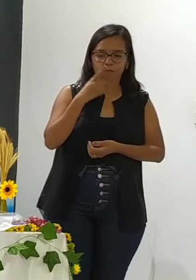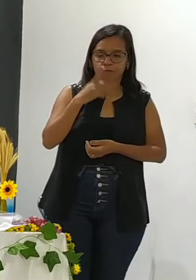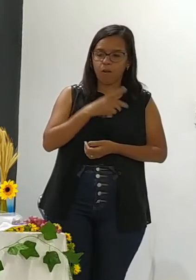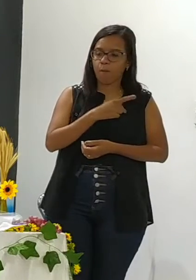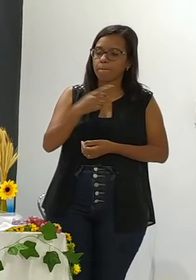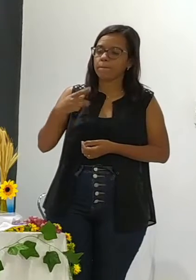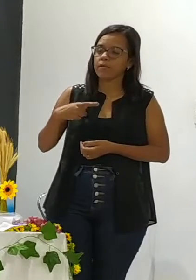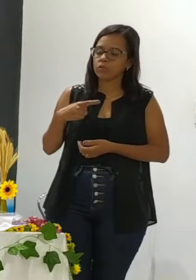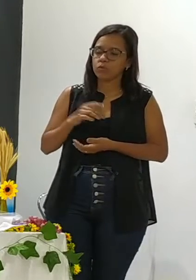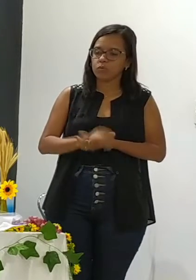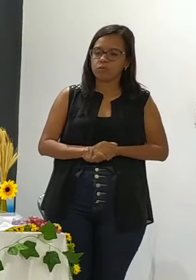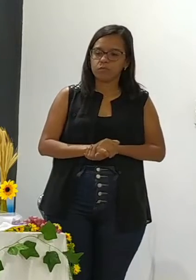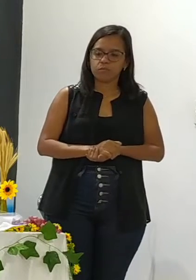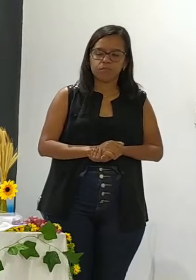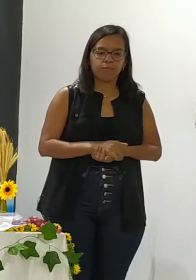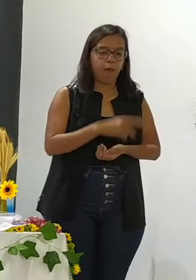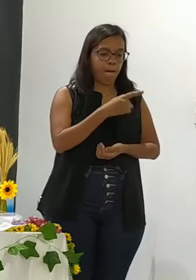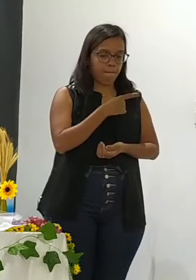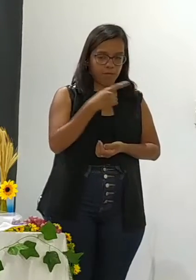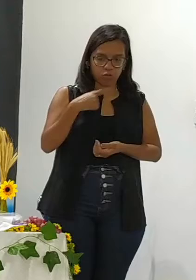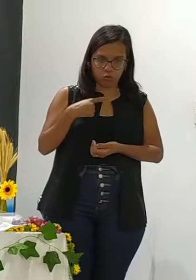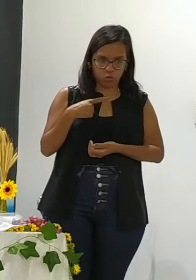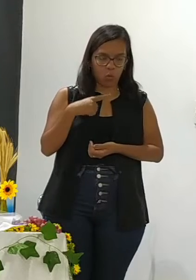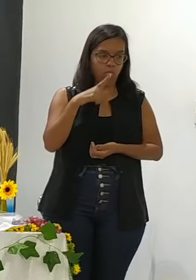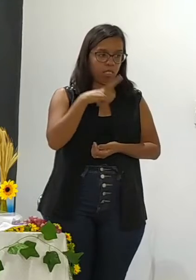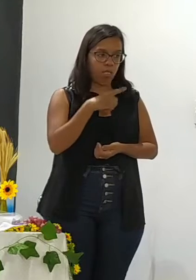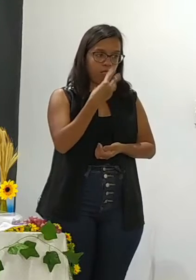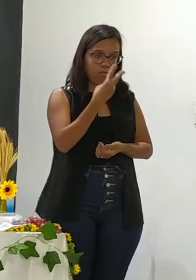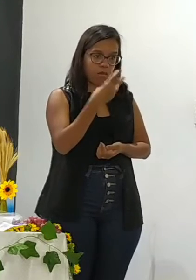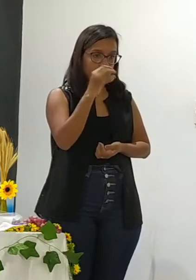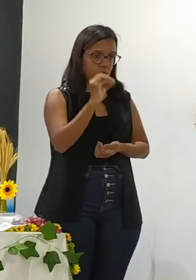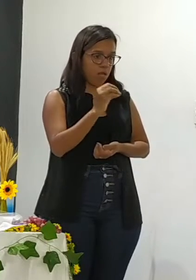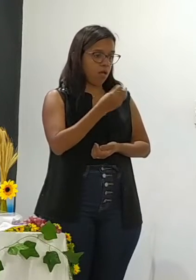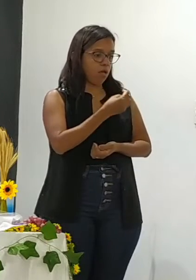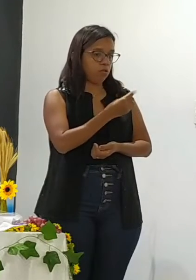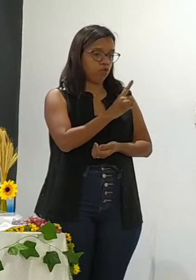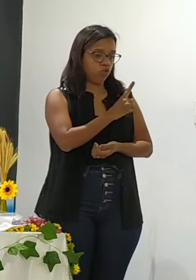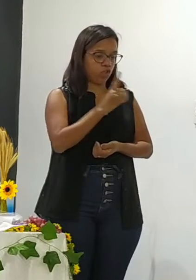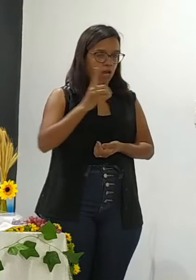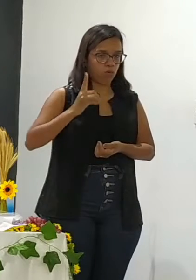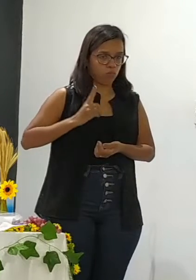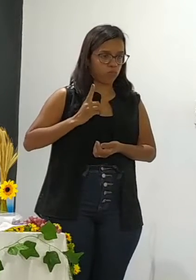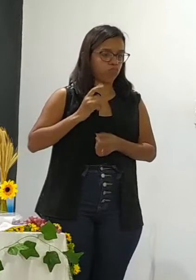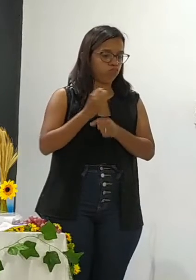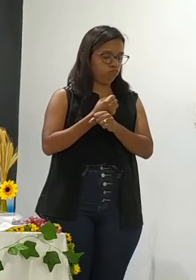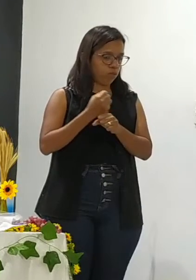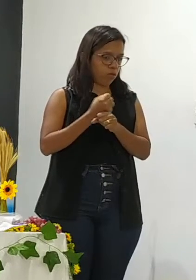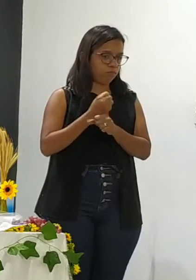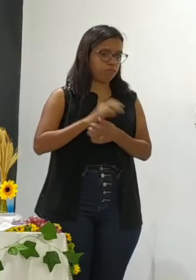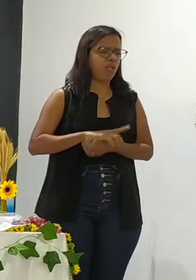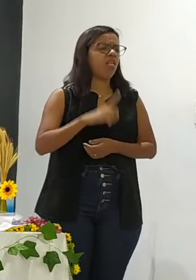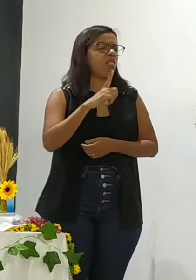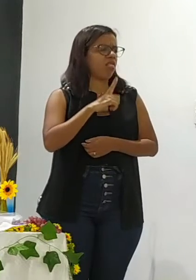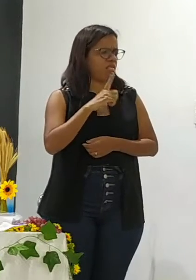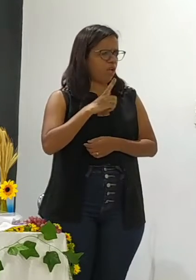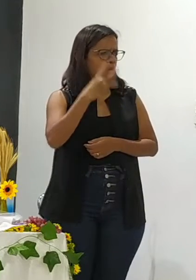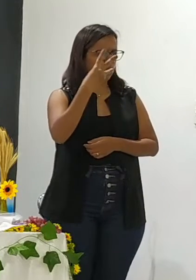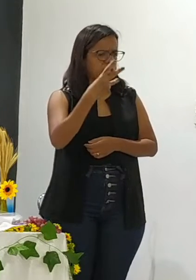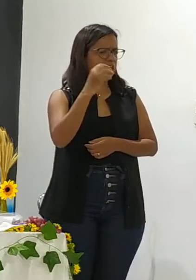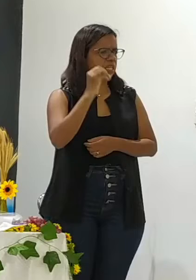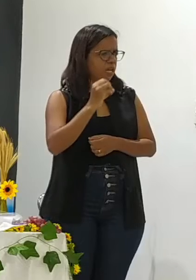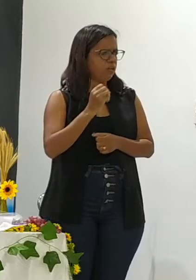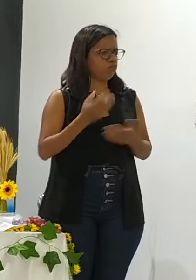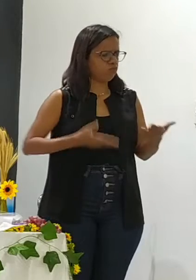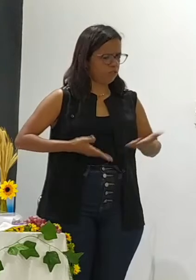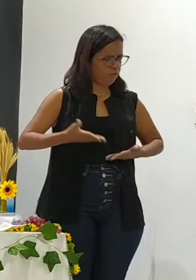assim: pastor, eu tenho 30 anos de diabo na igreja batista. Eu tenho 30 anos de